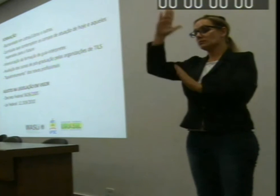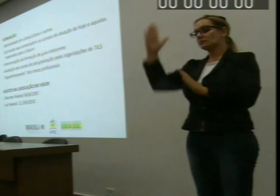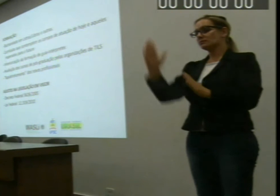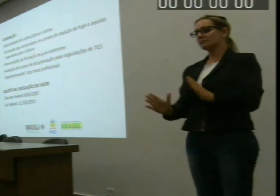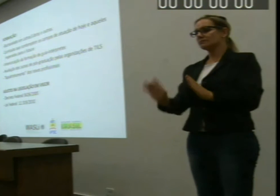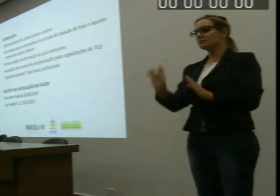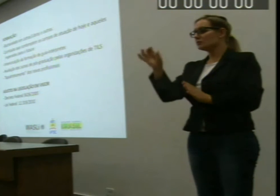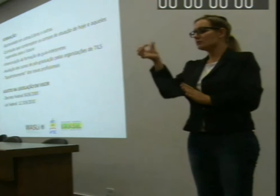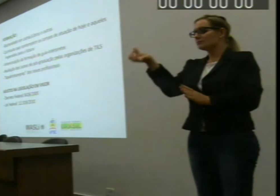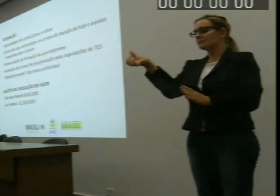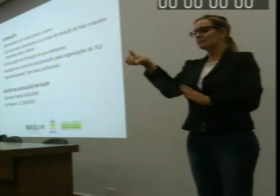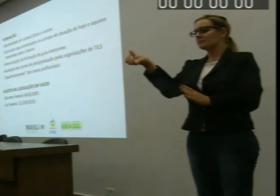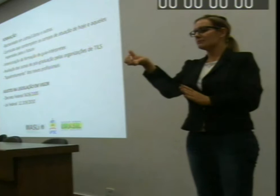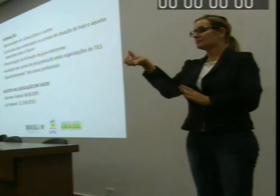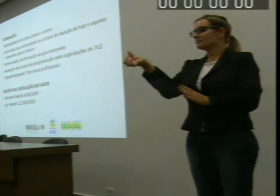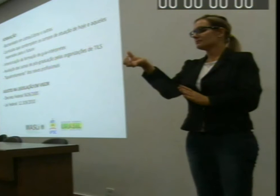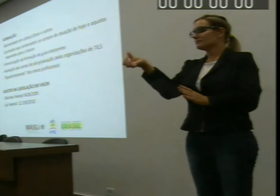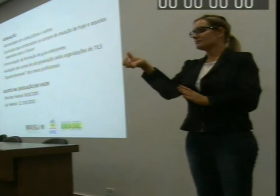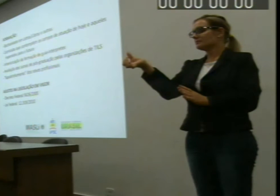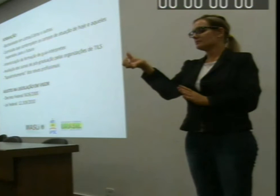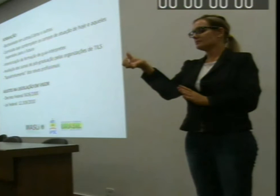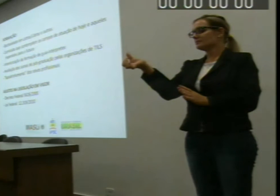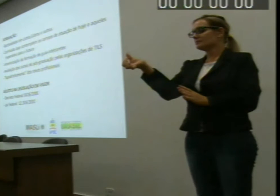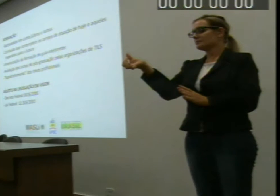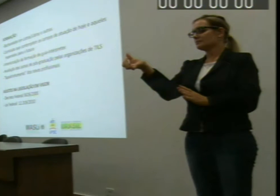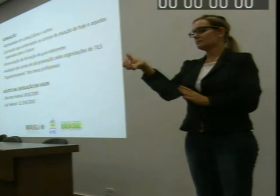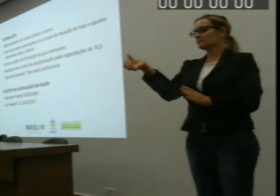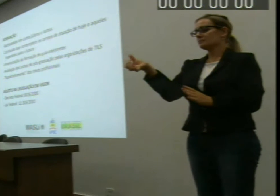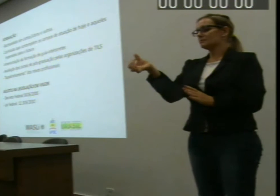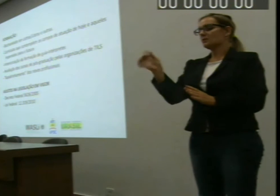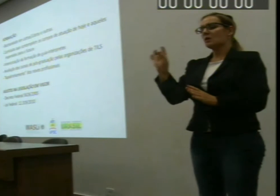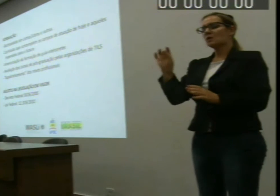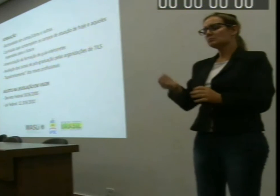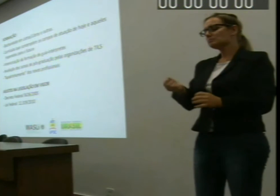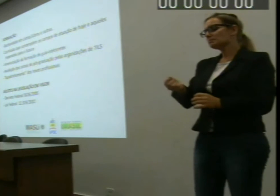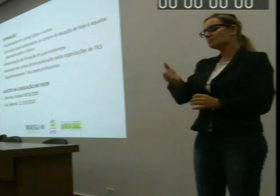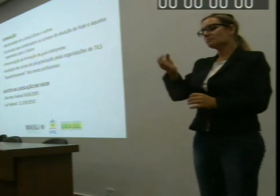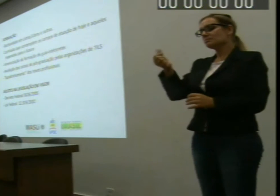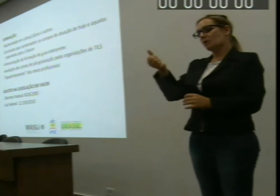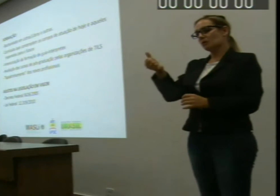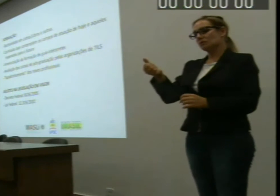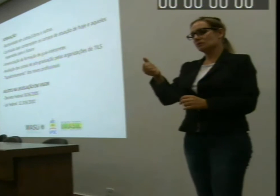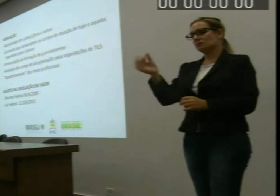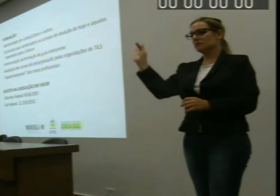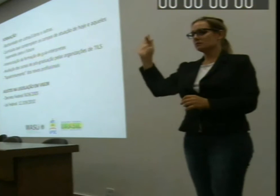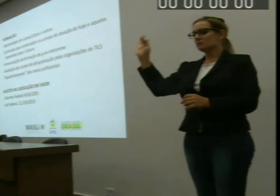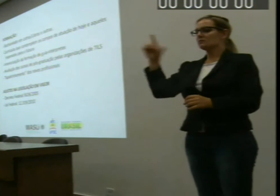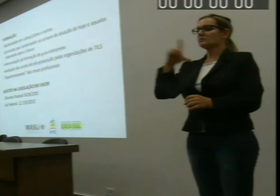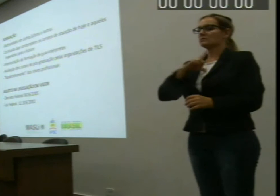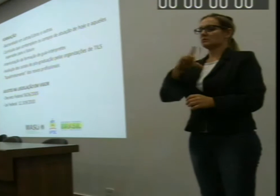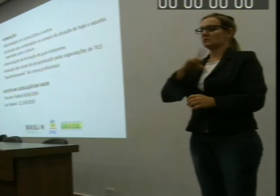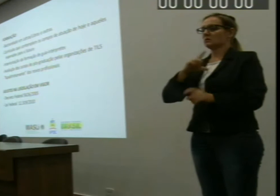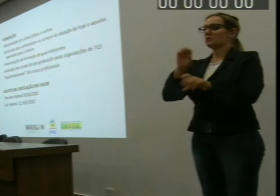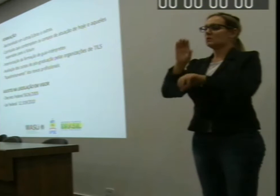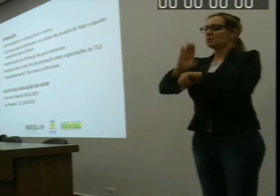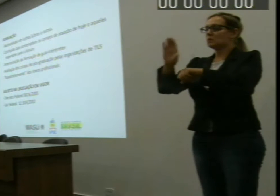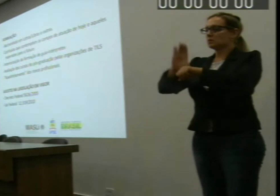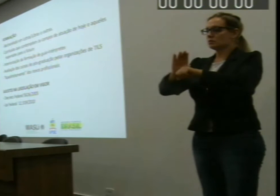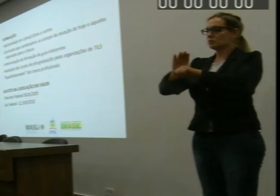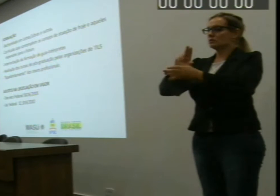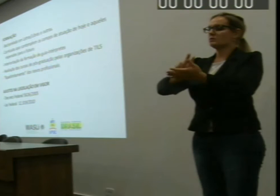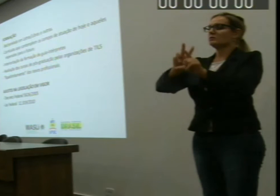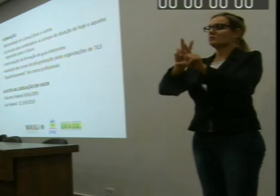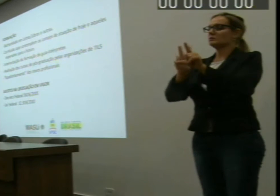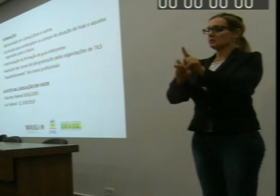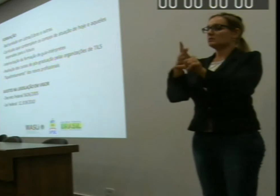apenas seis são pouquíssimas universidades que oferecem o curso do bacharelado quando teve a